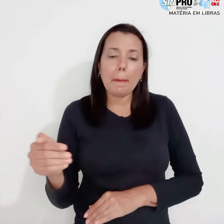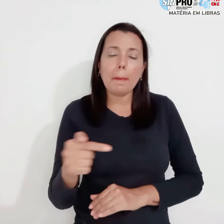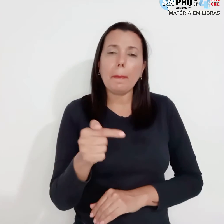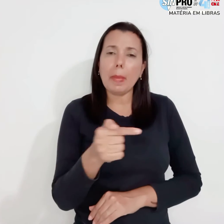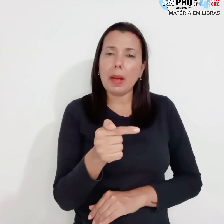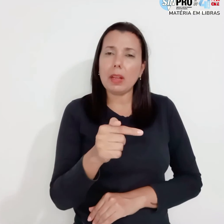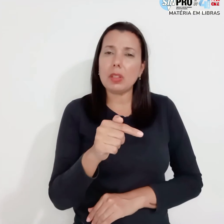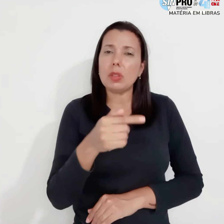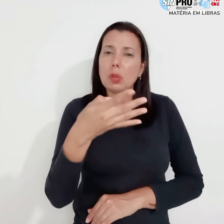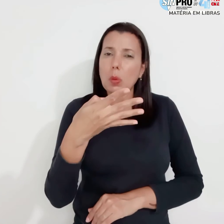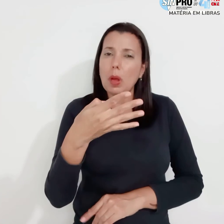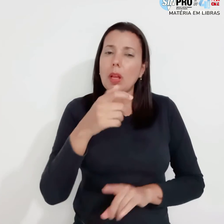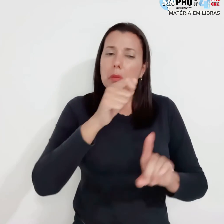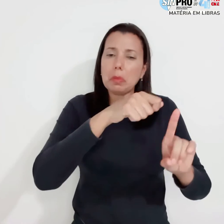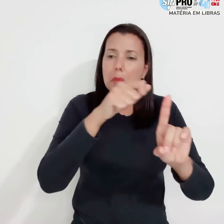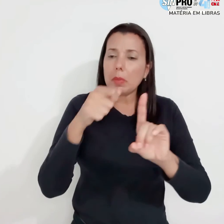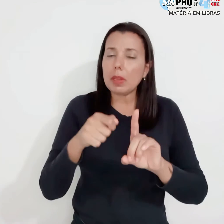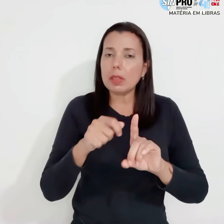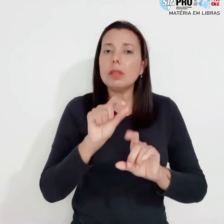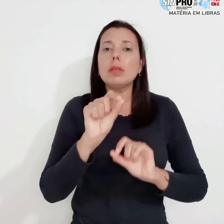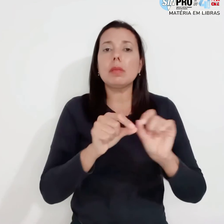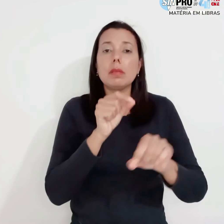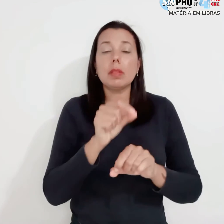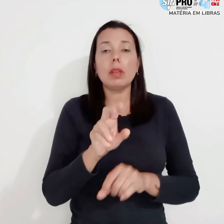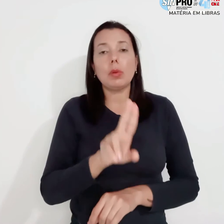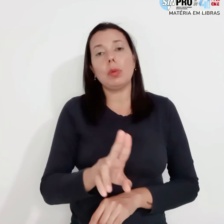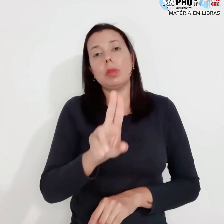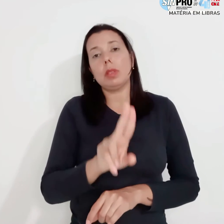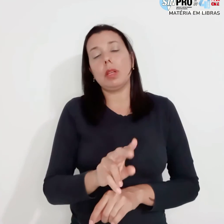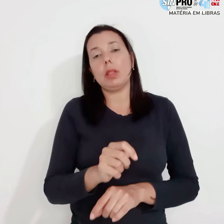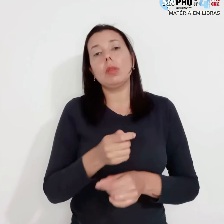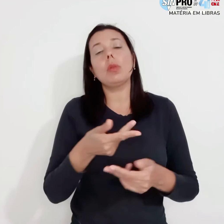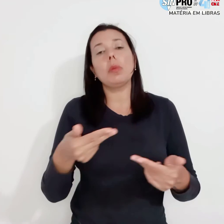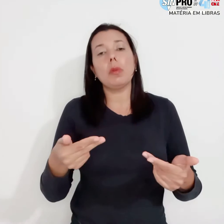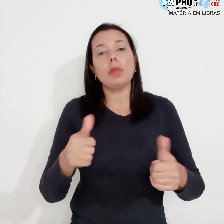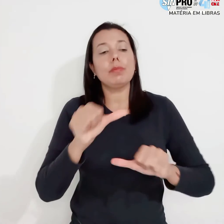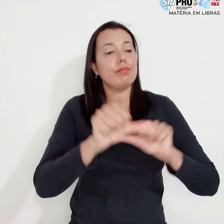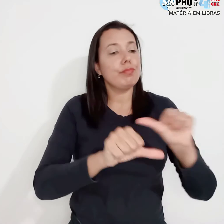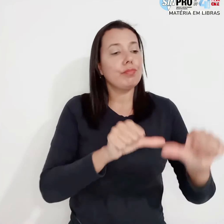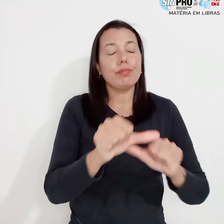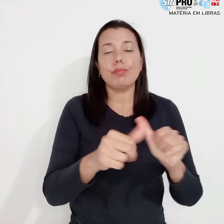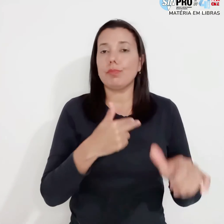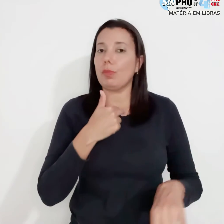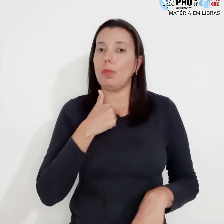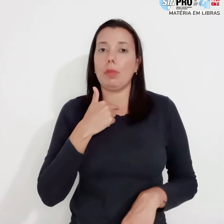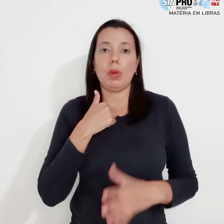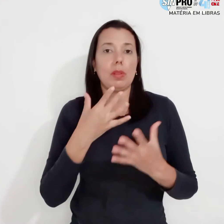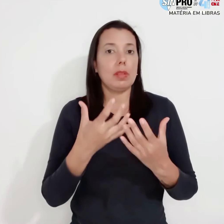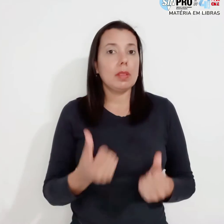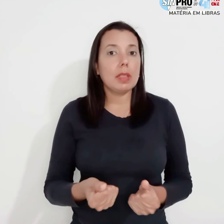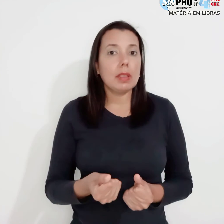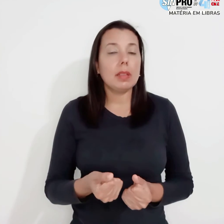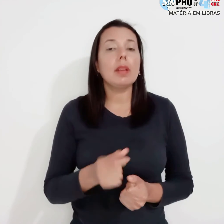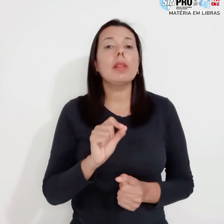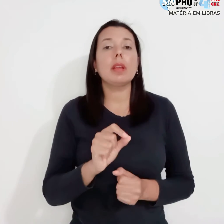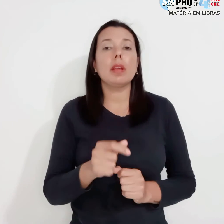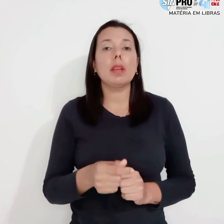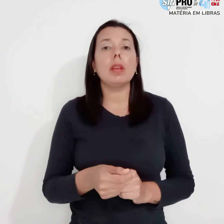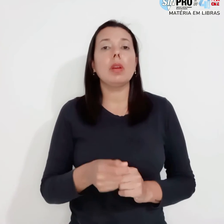ínfimo por apenas 4 meses seja usado como moeda de troca para instituir